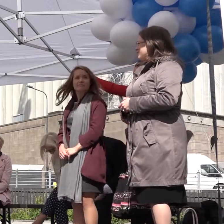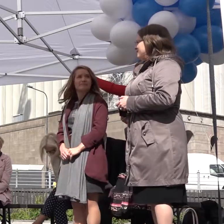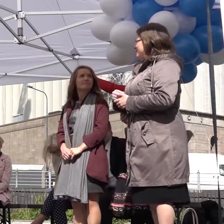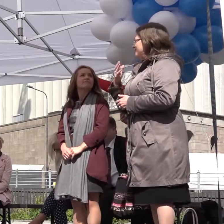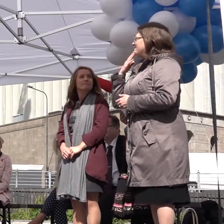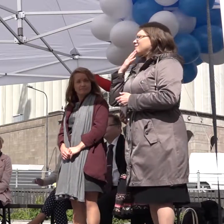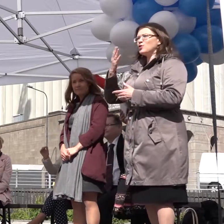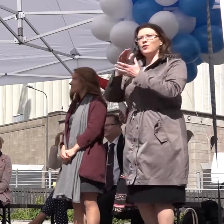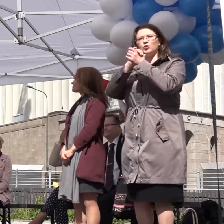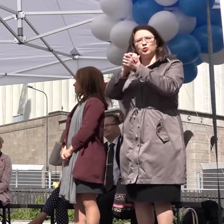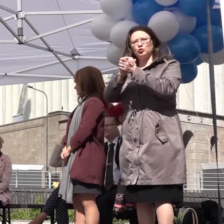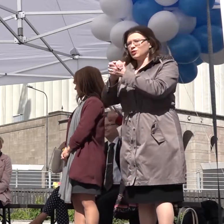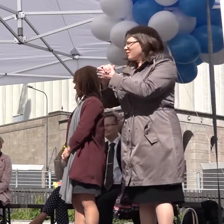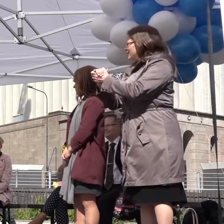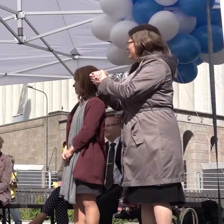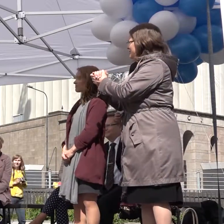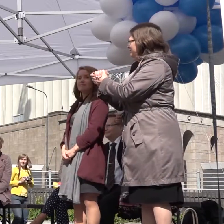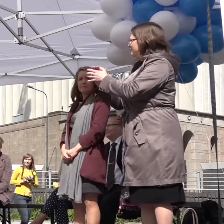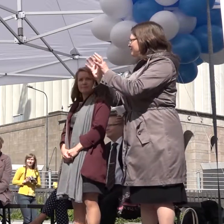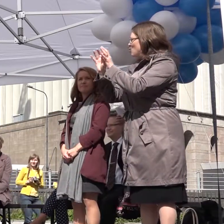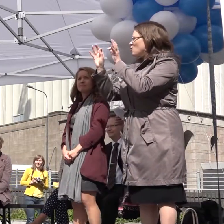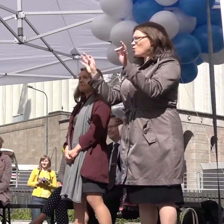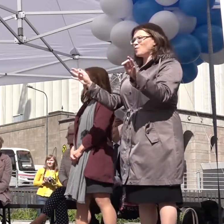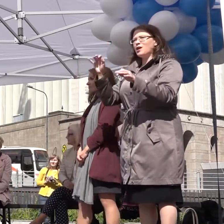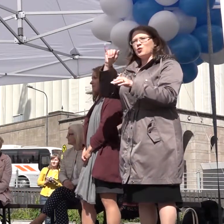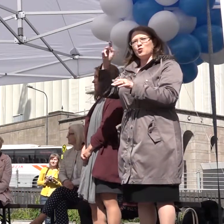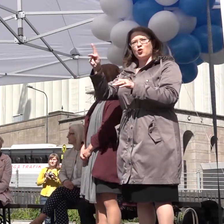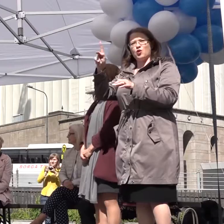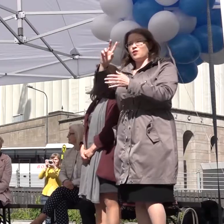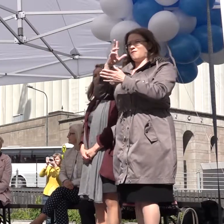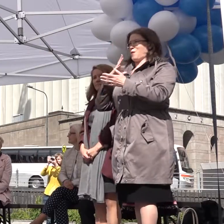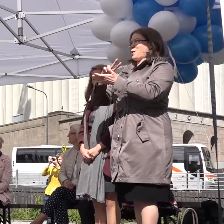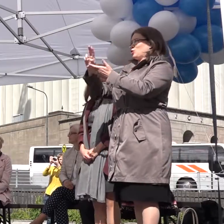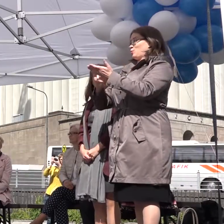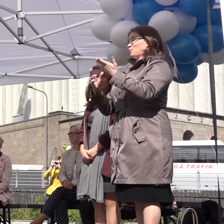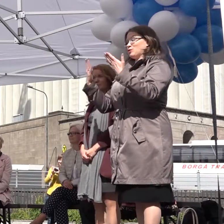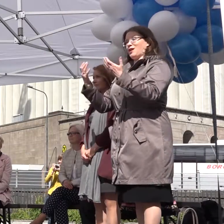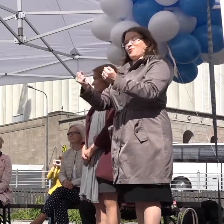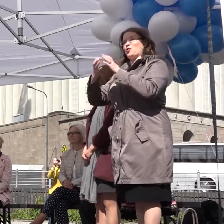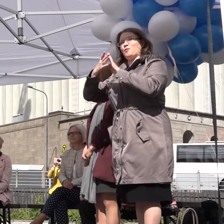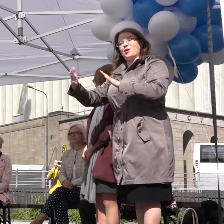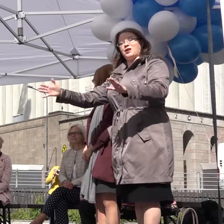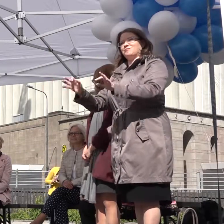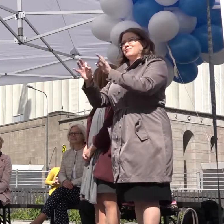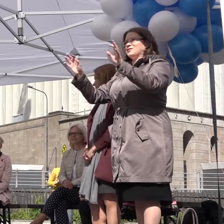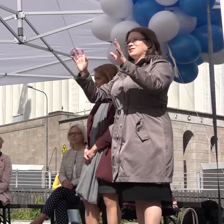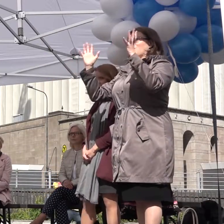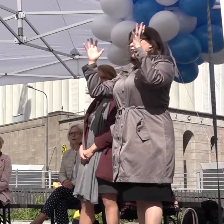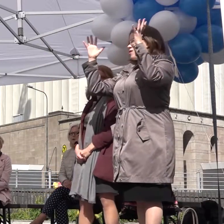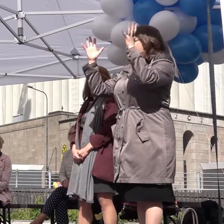Hyvät ystävät, upeaa, että YK:n vammaissopimus tulee tänään Suomessa voimaan. Hurraa sille!